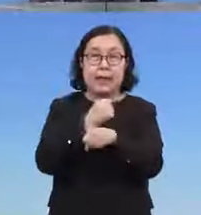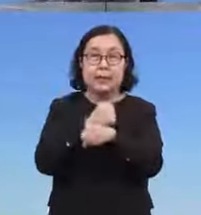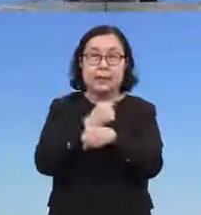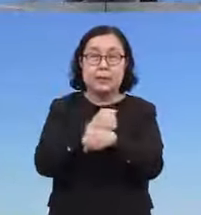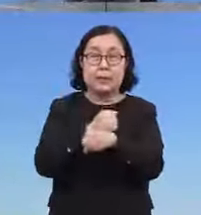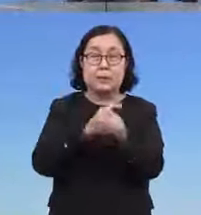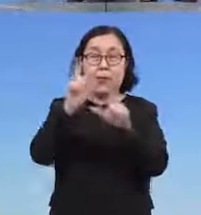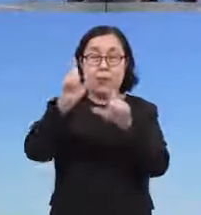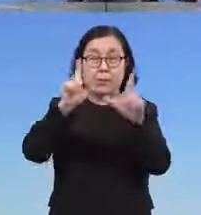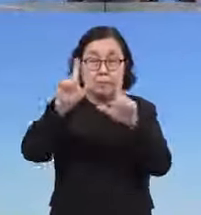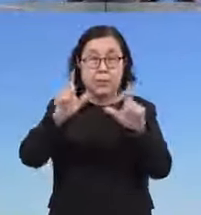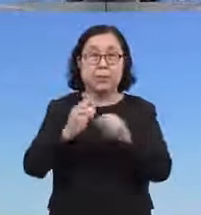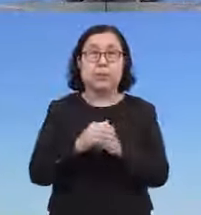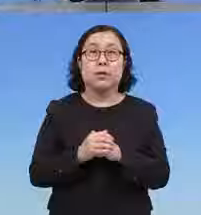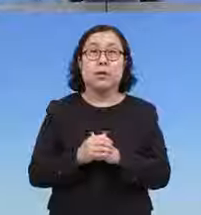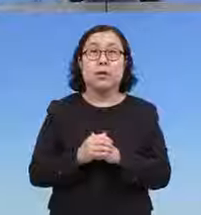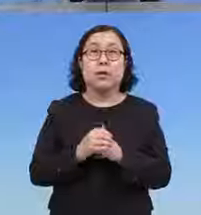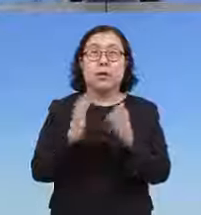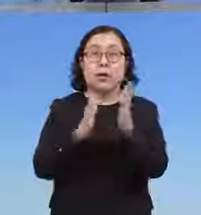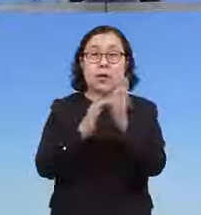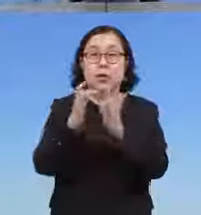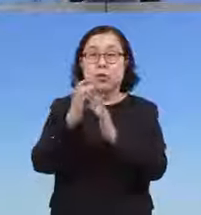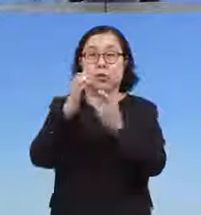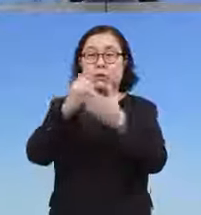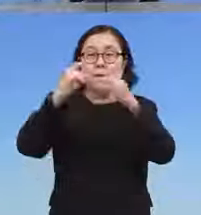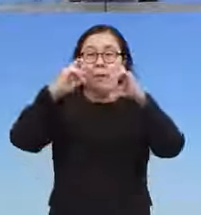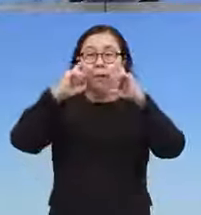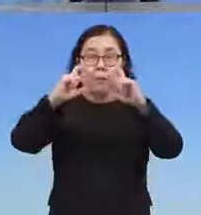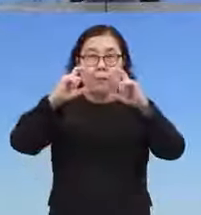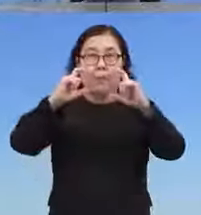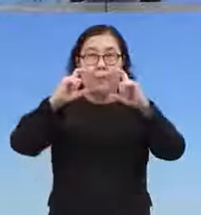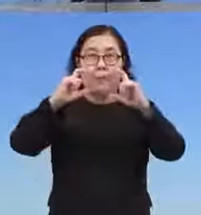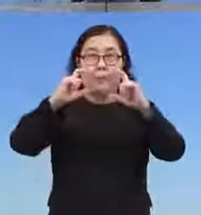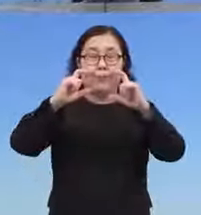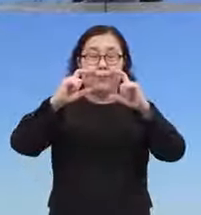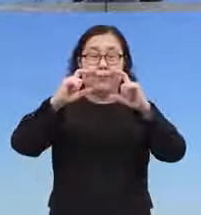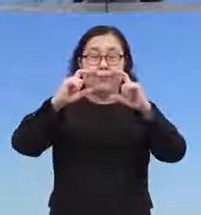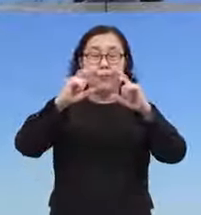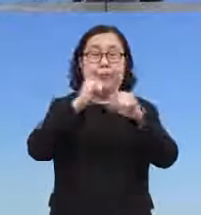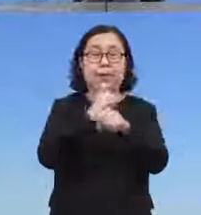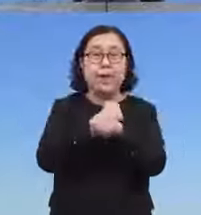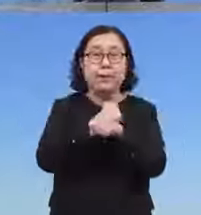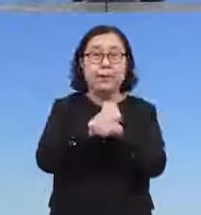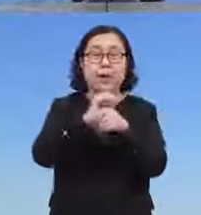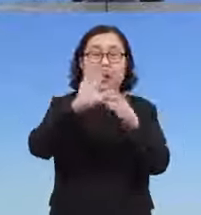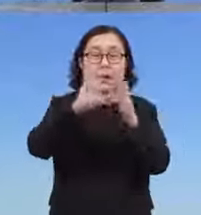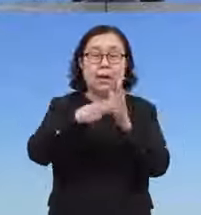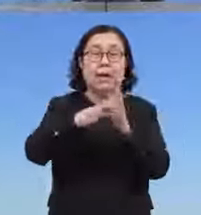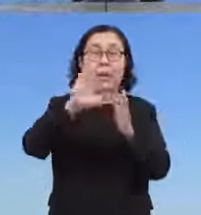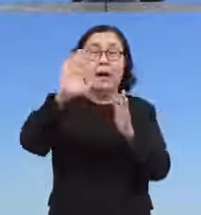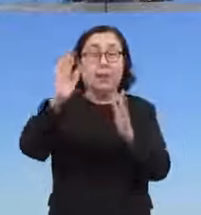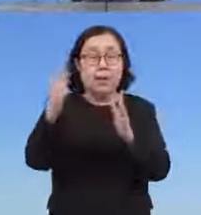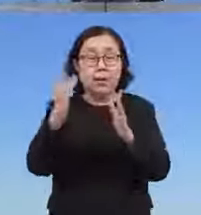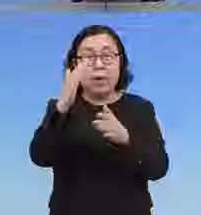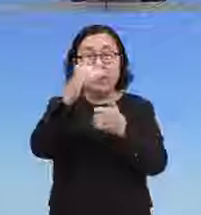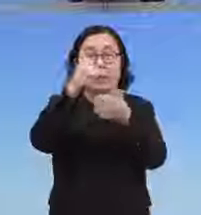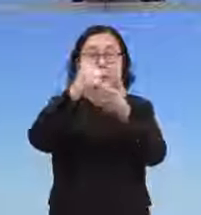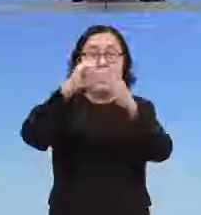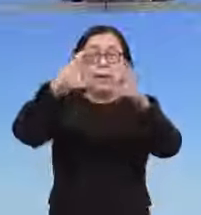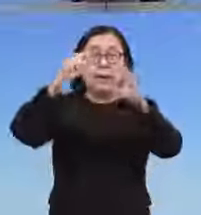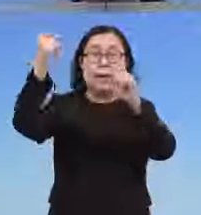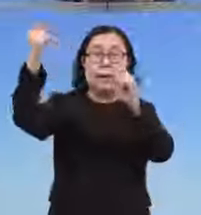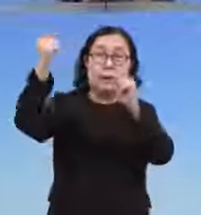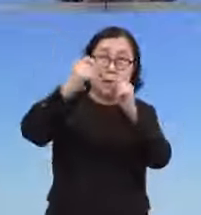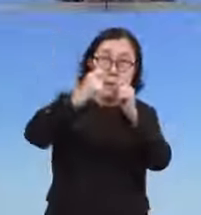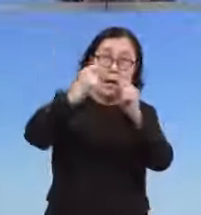이렇게 반응을 보인 여기에는 그 앞에 15절에서 예수님이 선포하셨던 이 명령, 이르시되 때가 찼고